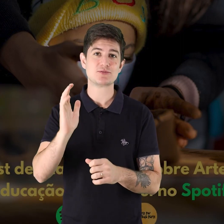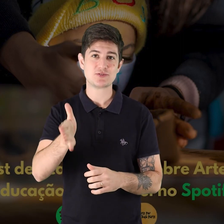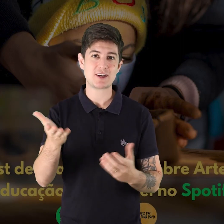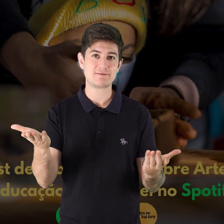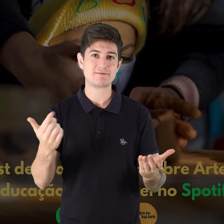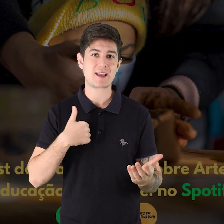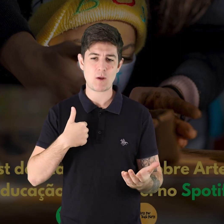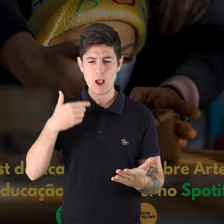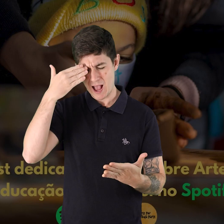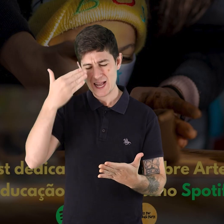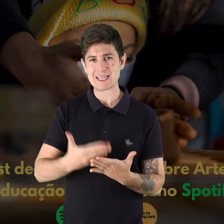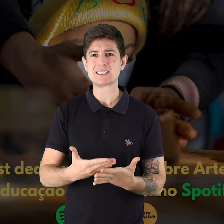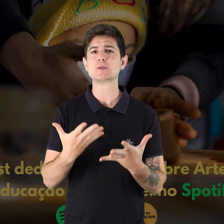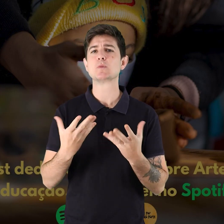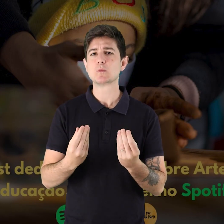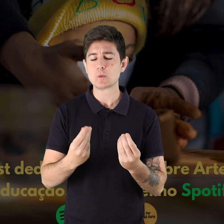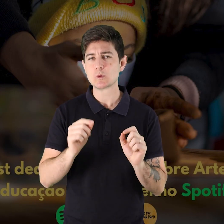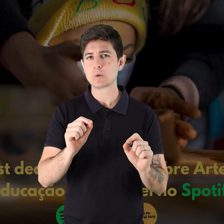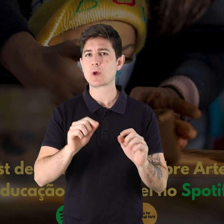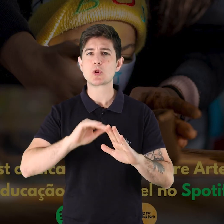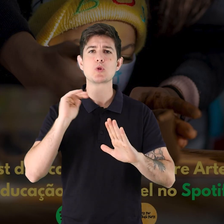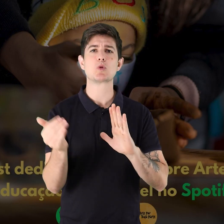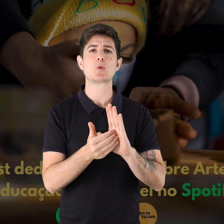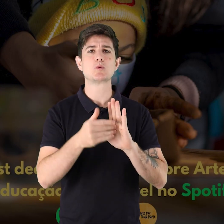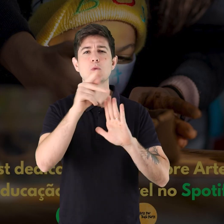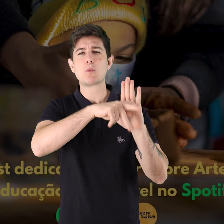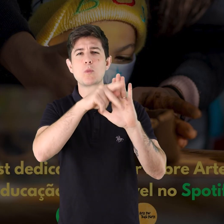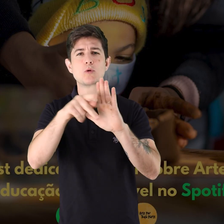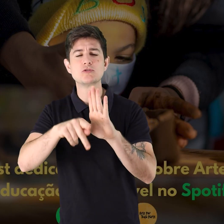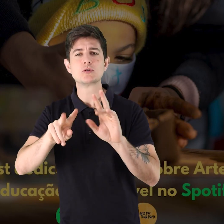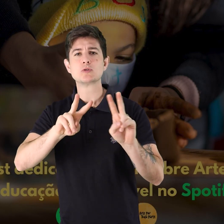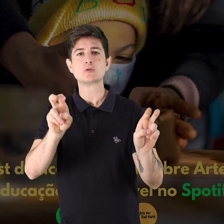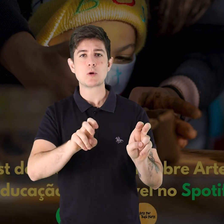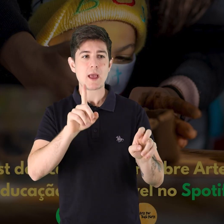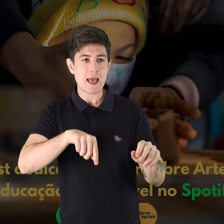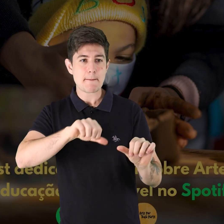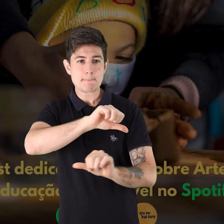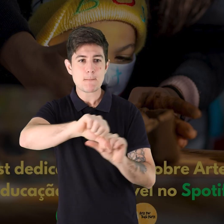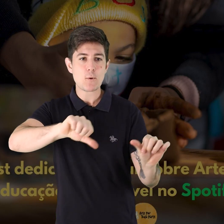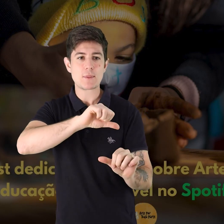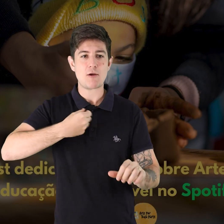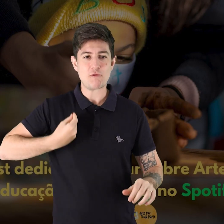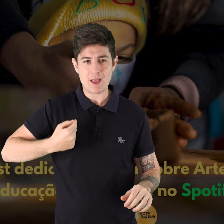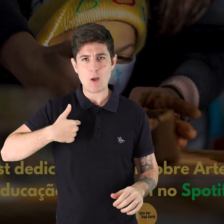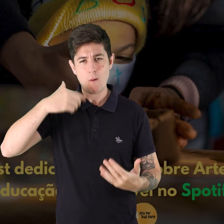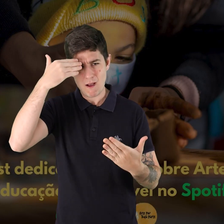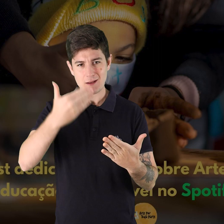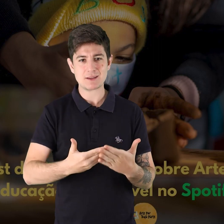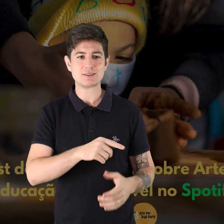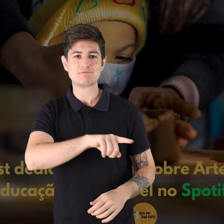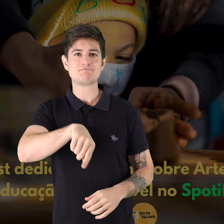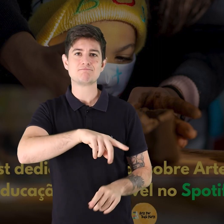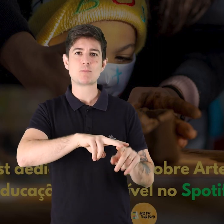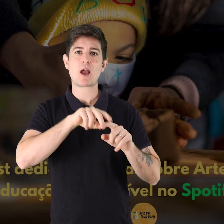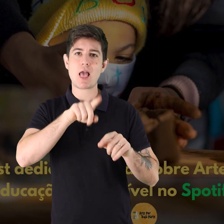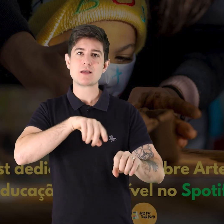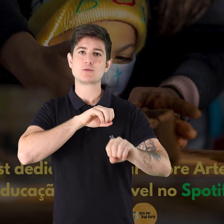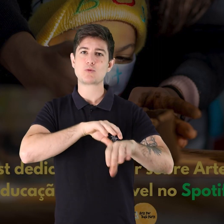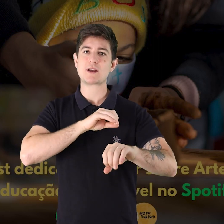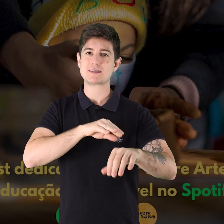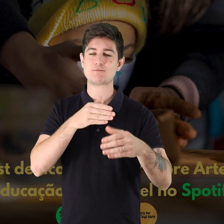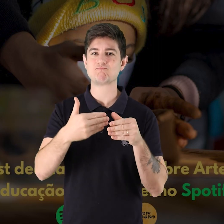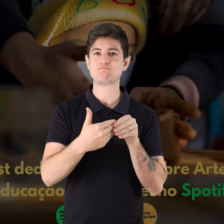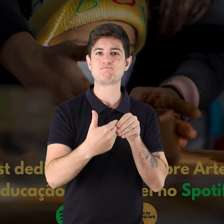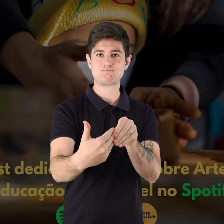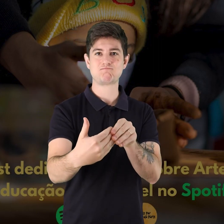setor educacional há mais de 22 anos. E sou uma pessoa que eu acredito muito em todos os projetos que envolvam transformar a vida